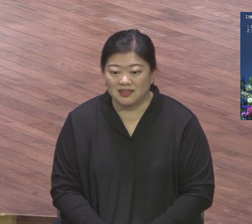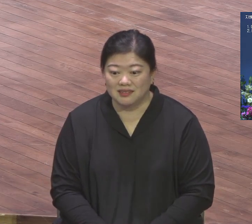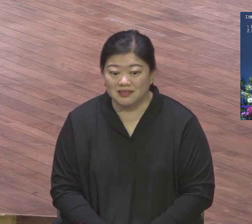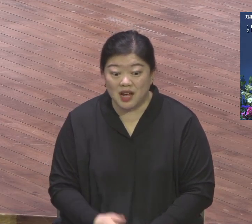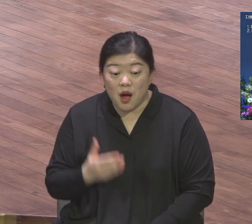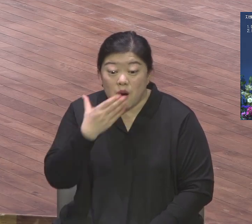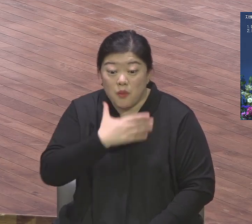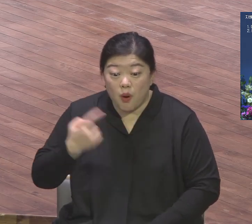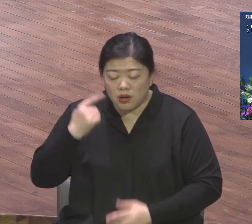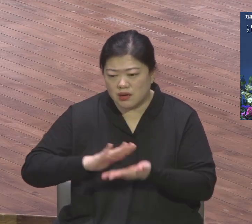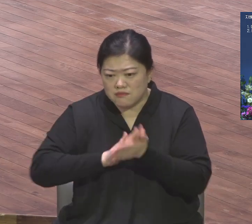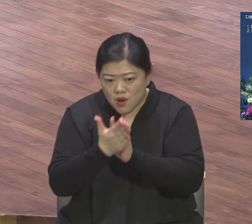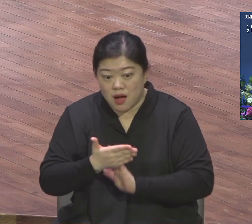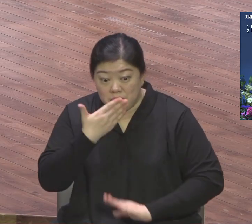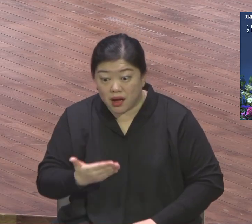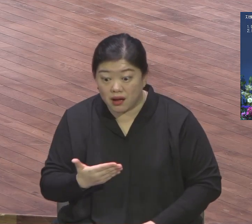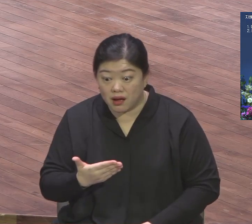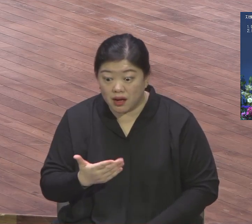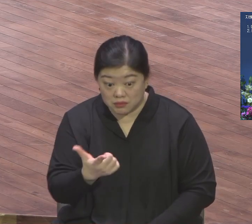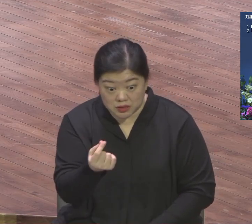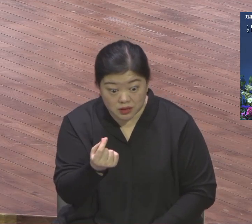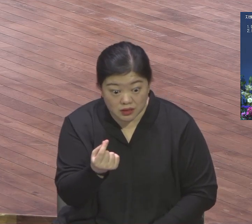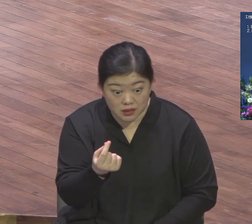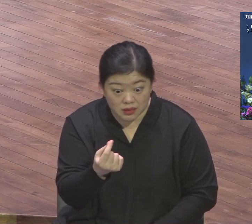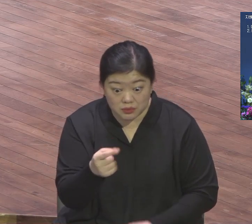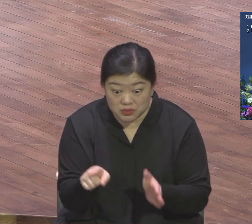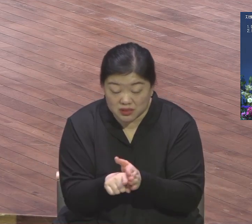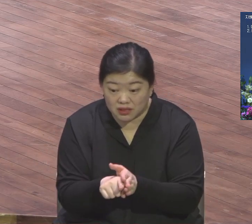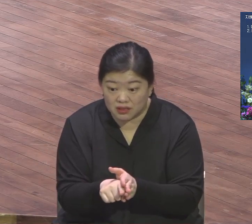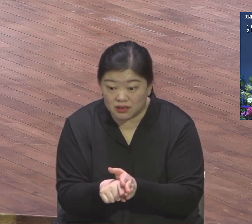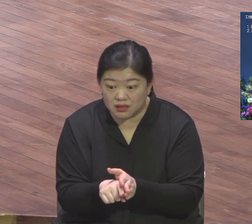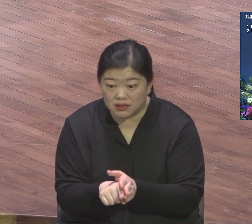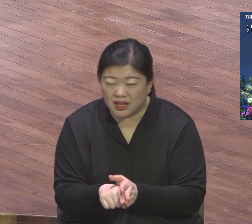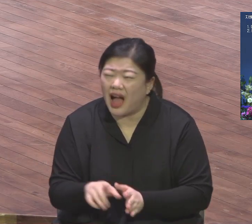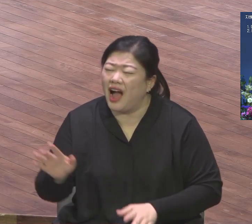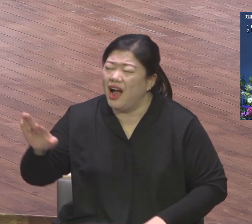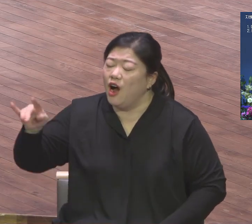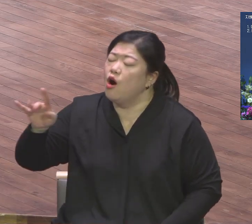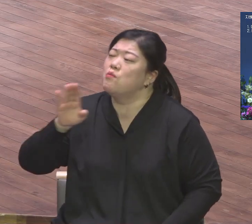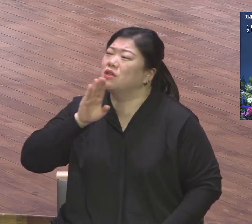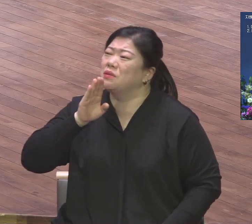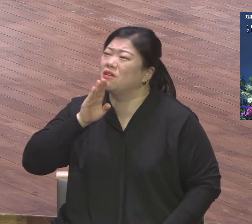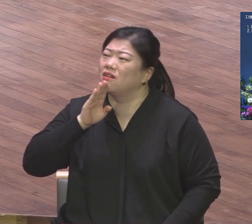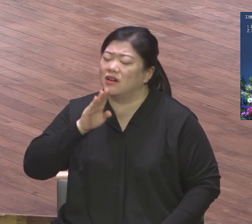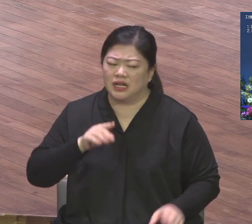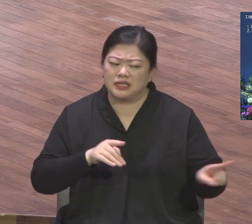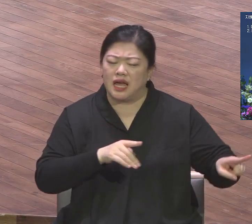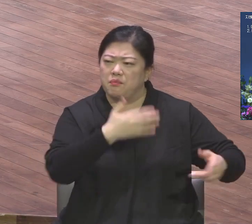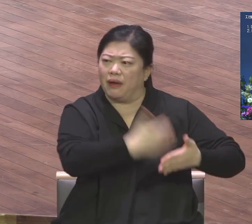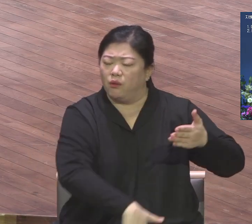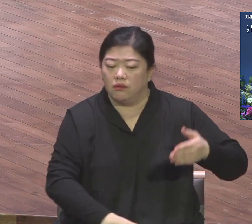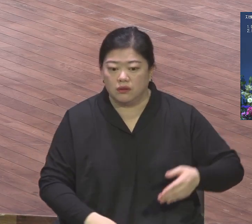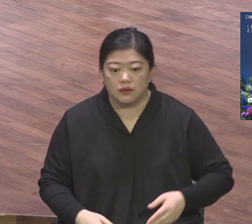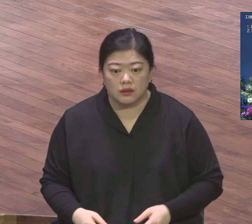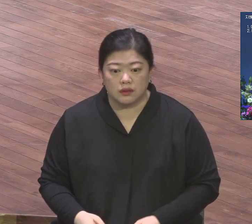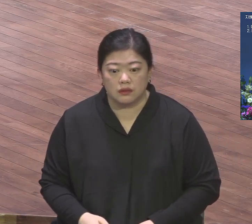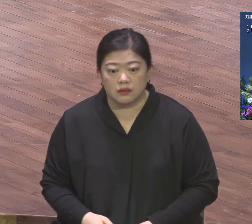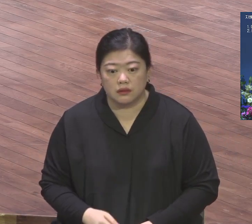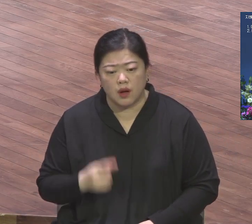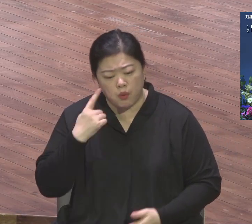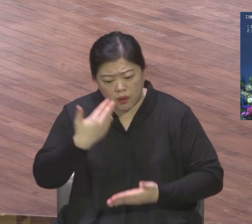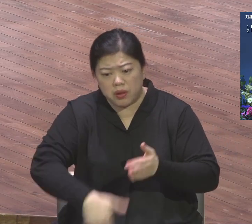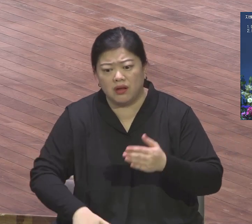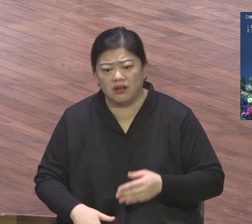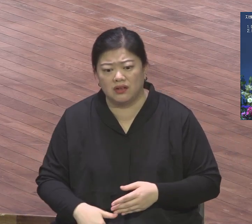누 변화 못 시키겠냐고요. 아 저거 안 됐지 안 됐지 저는 영안 아니에요. 은혜 받으면 새롭게